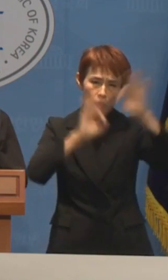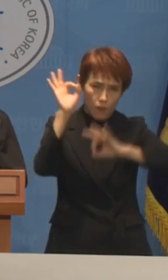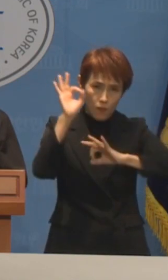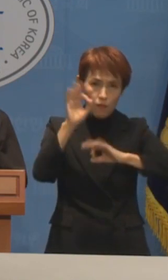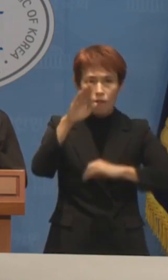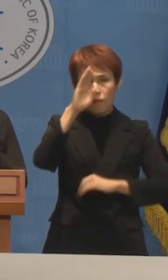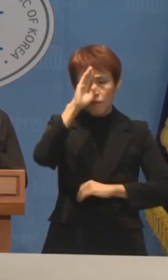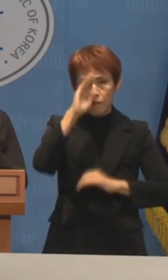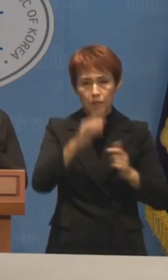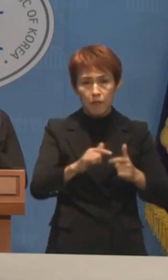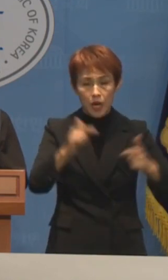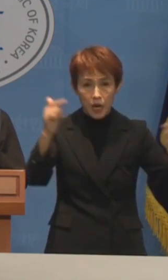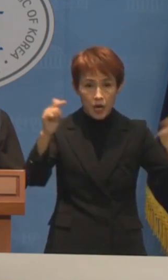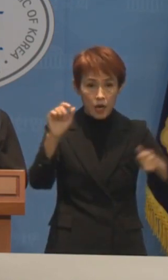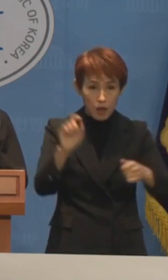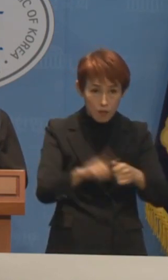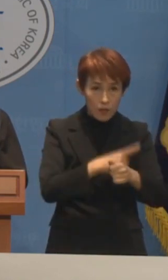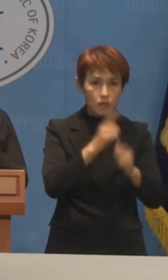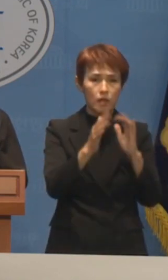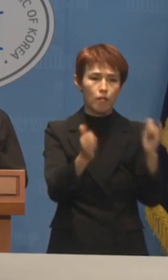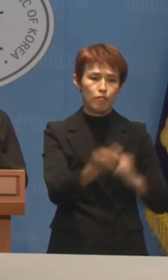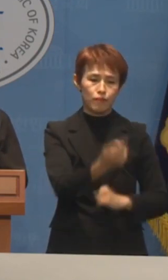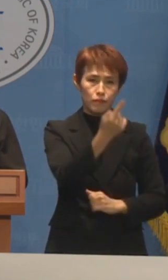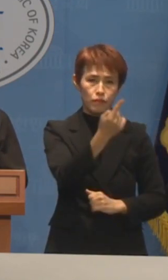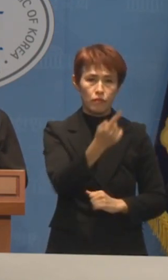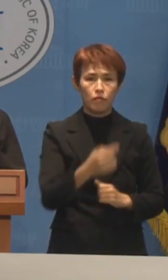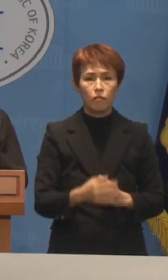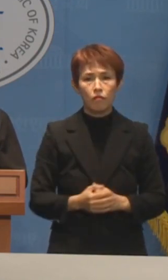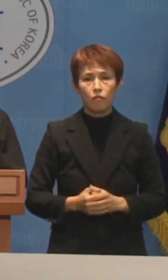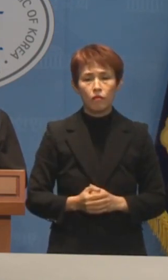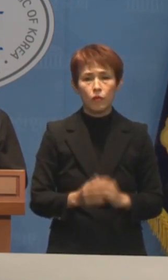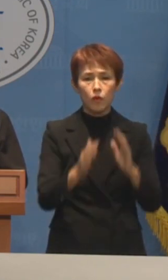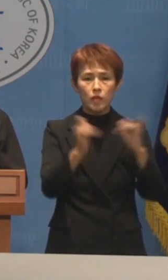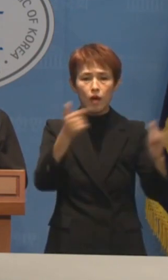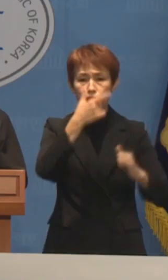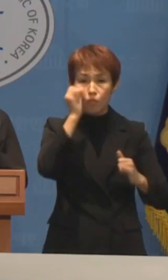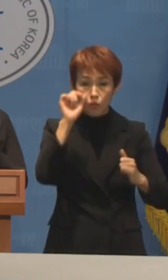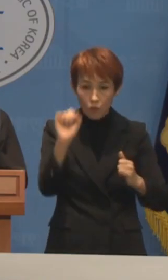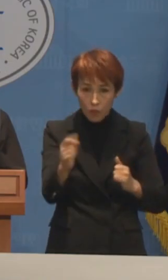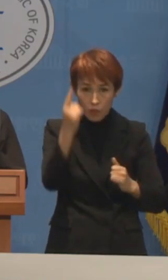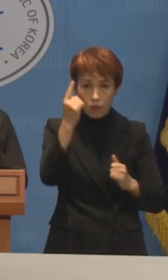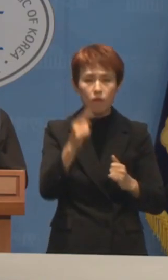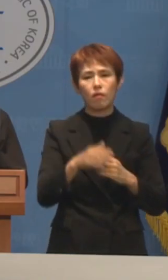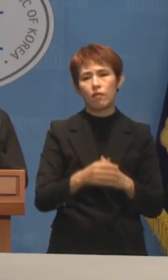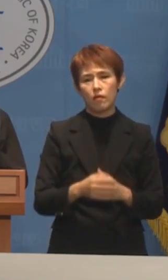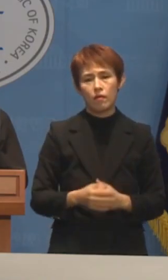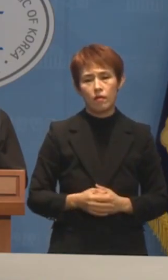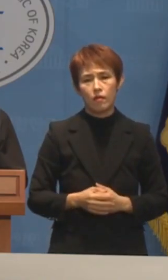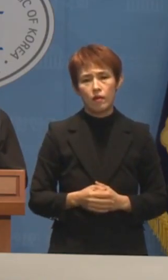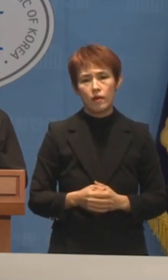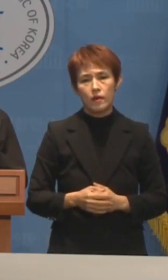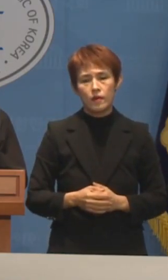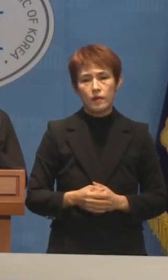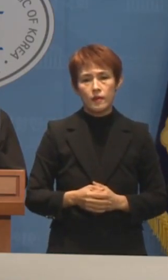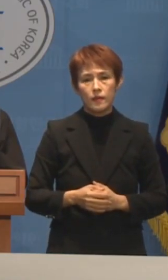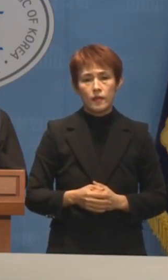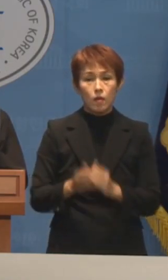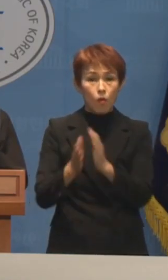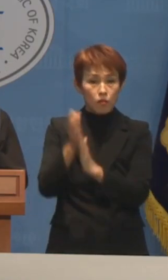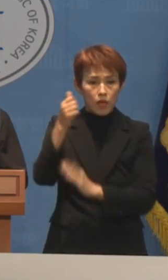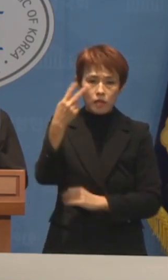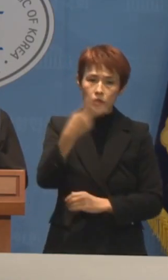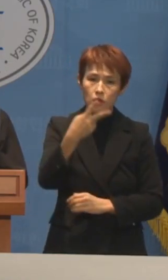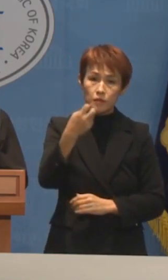질병의 증가로 인한 결혼, 그리고 만성적인 인력 부족 때문입니다. 우정사업본부가